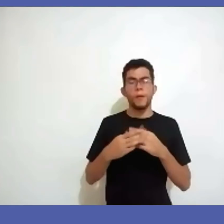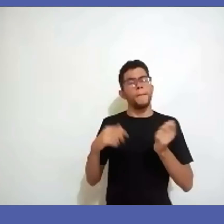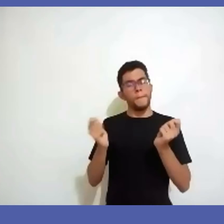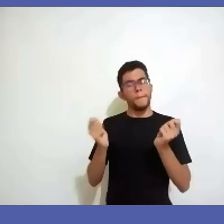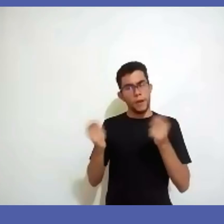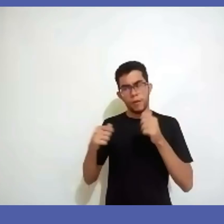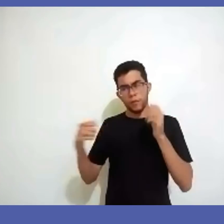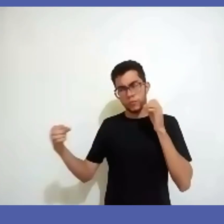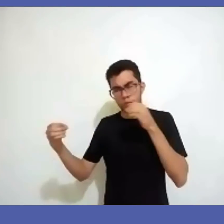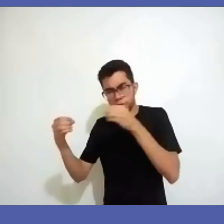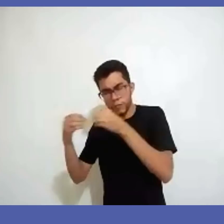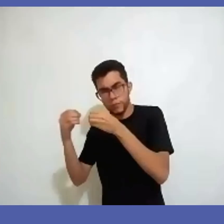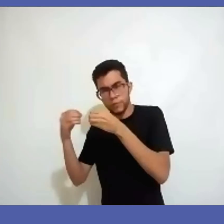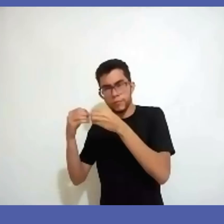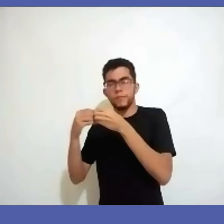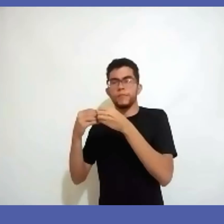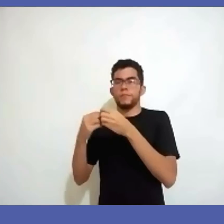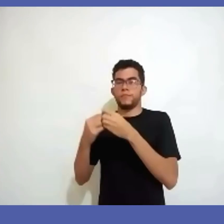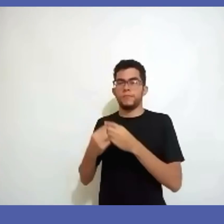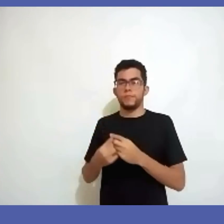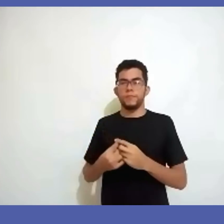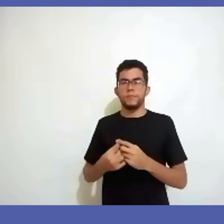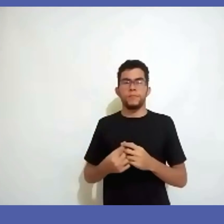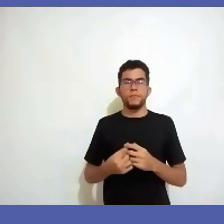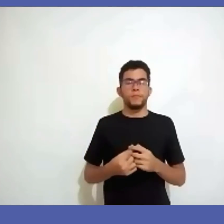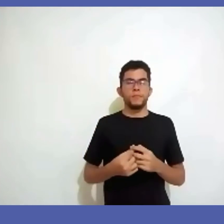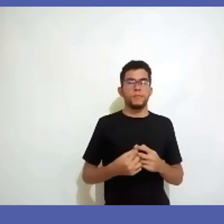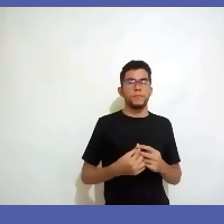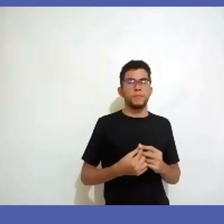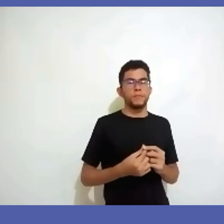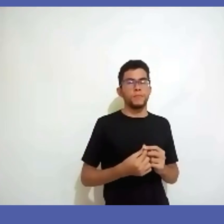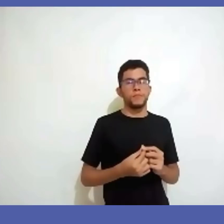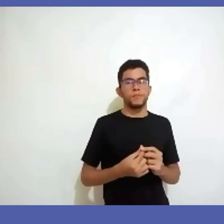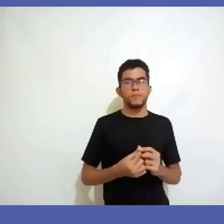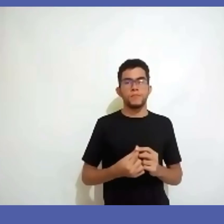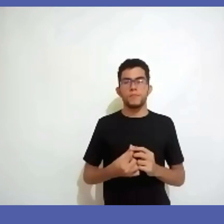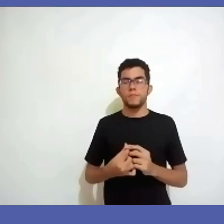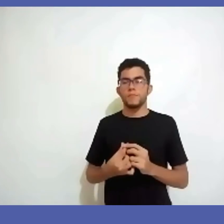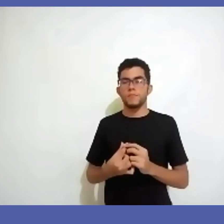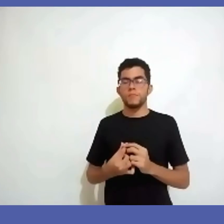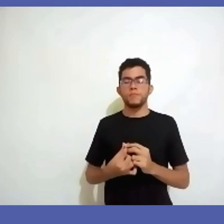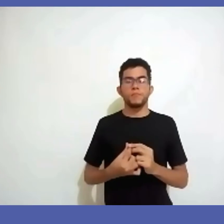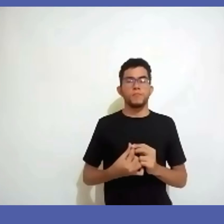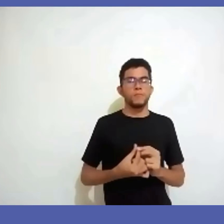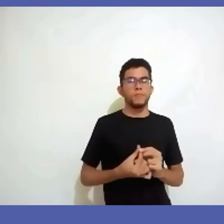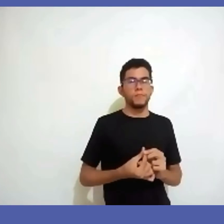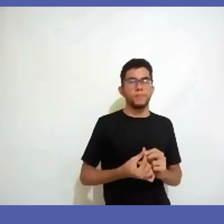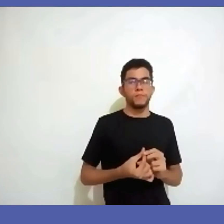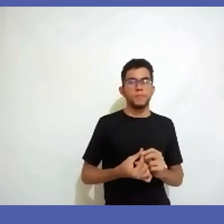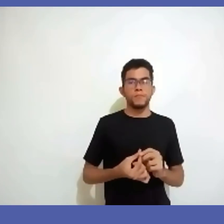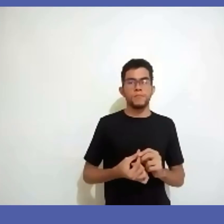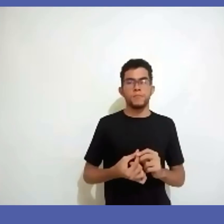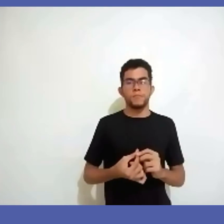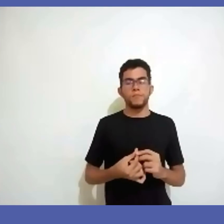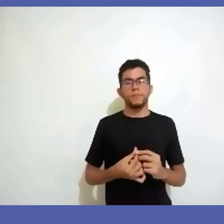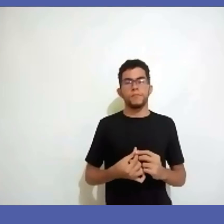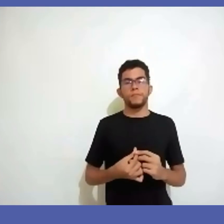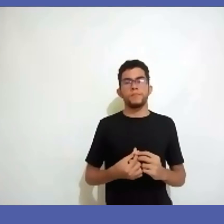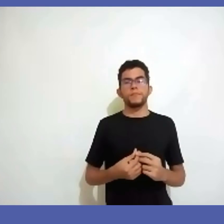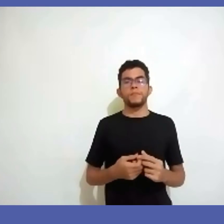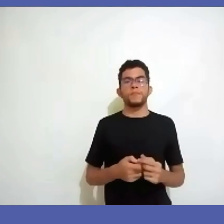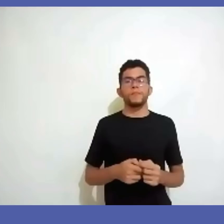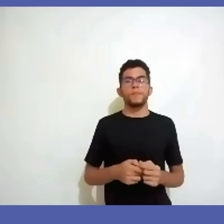da resolução de novembro de 47 e em maio de 48 declararam independência e